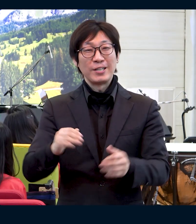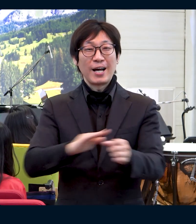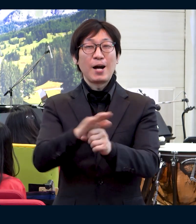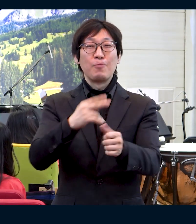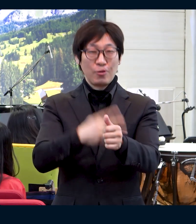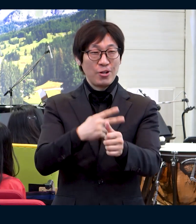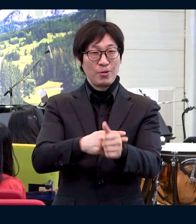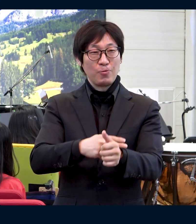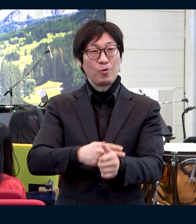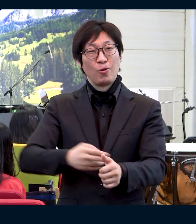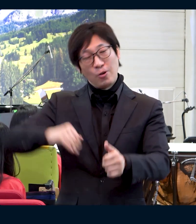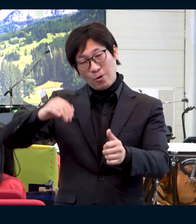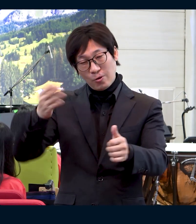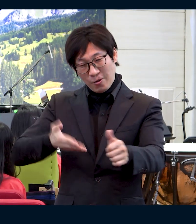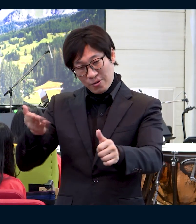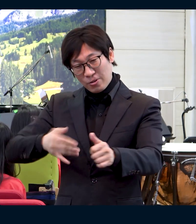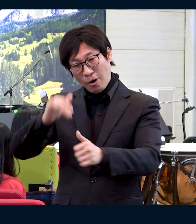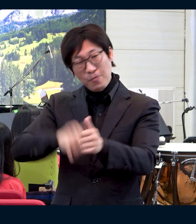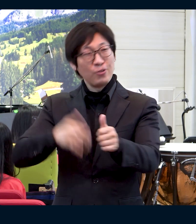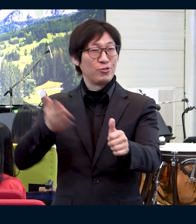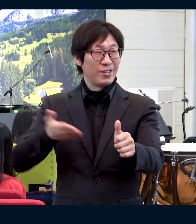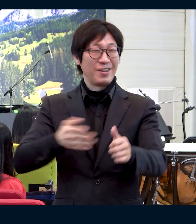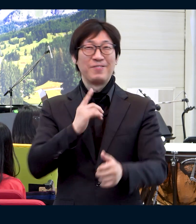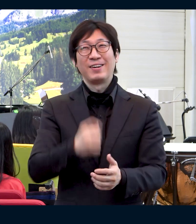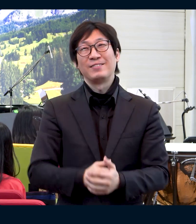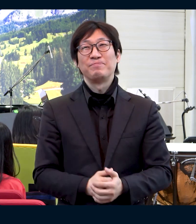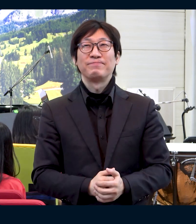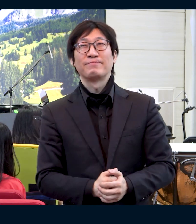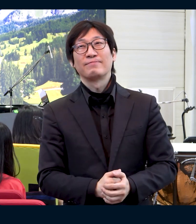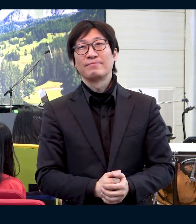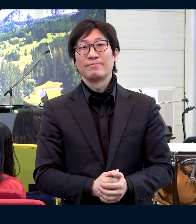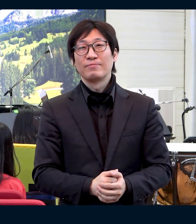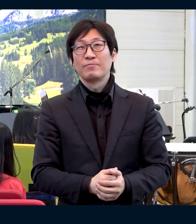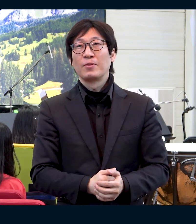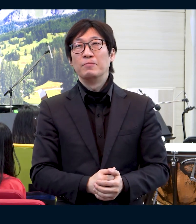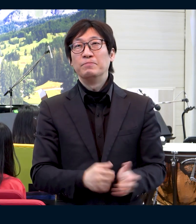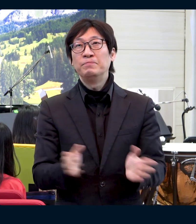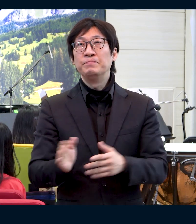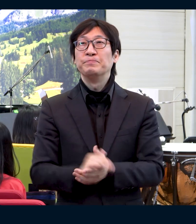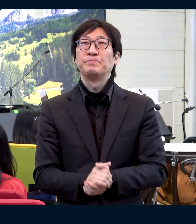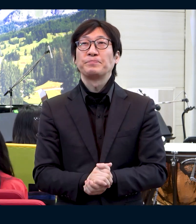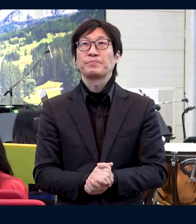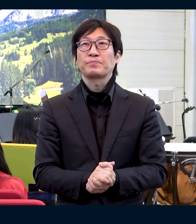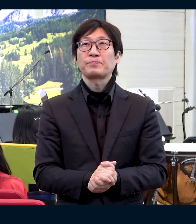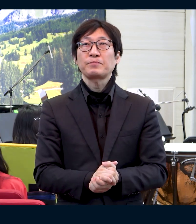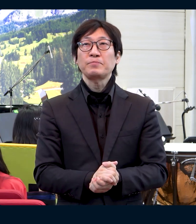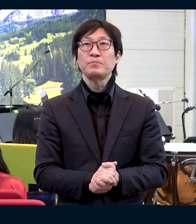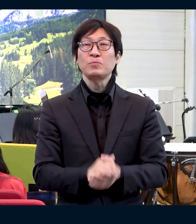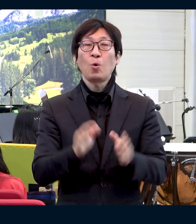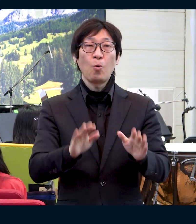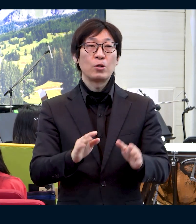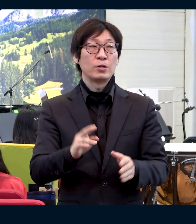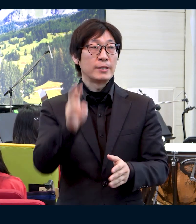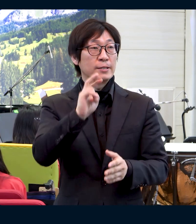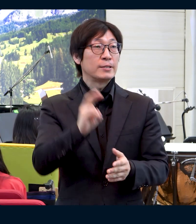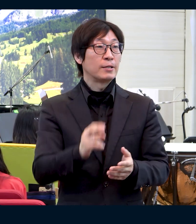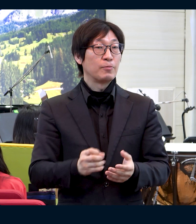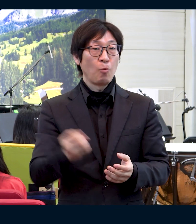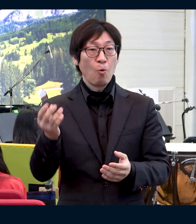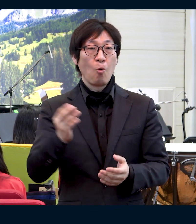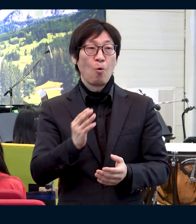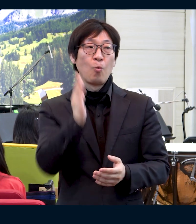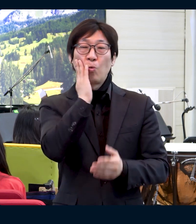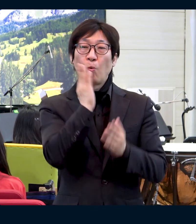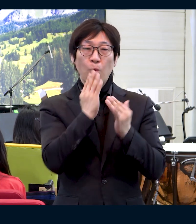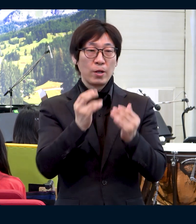교사로 헌신하시면 좋겠습니다. 자, 오늘 봉헌성을 올려드릴 우리 사랑부 친구들을 보면서 또 농인들의 그 수화